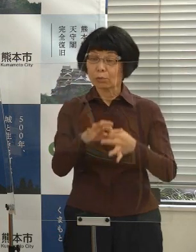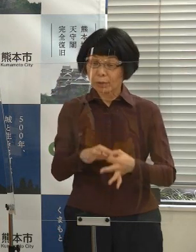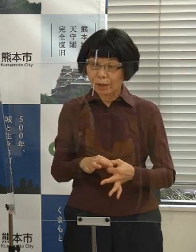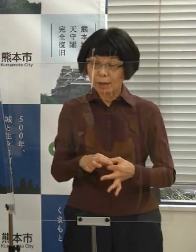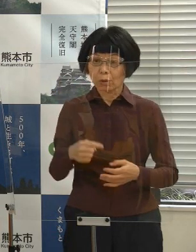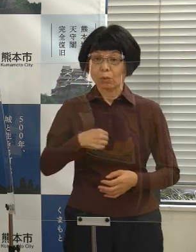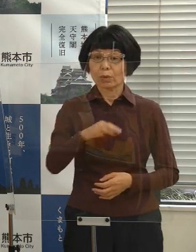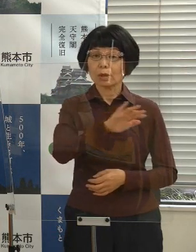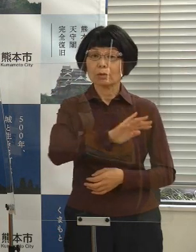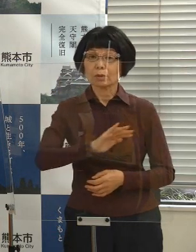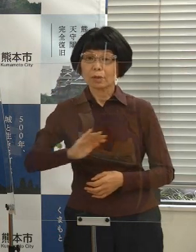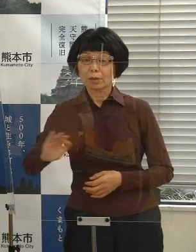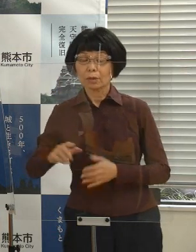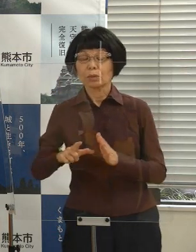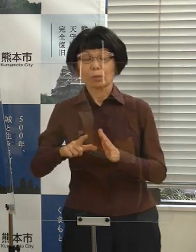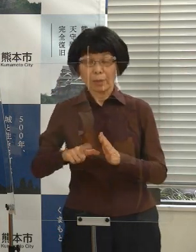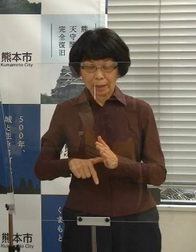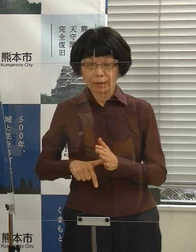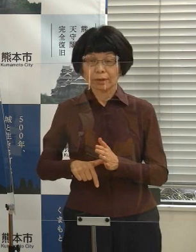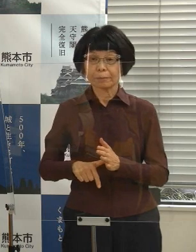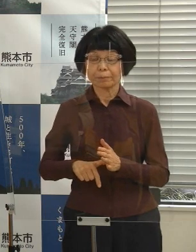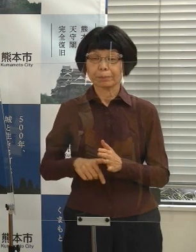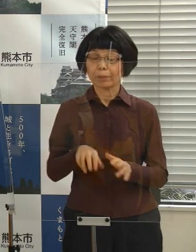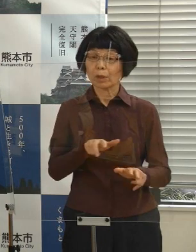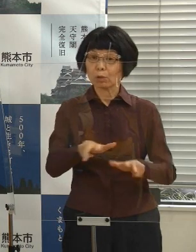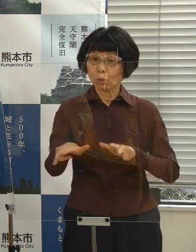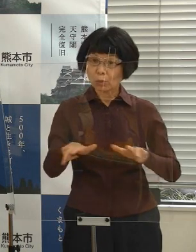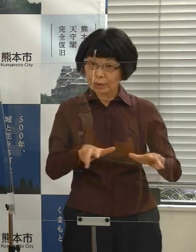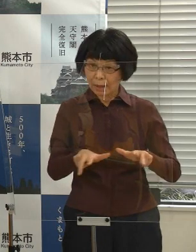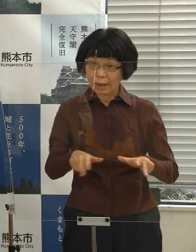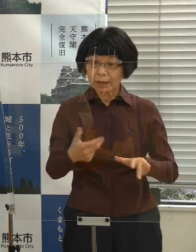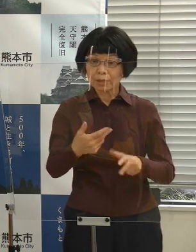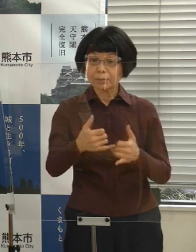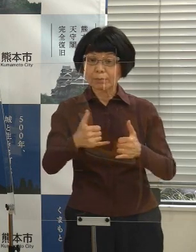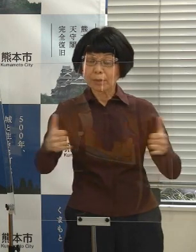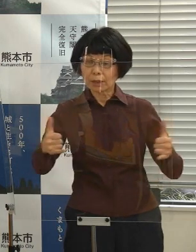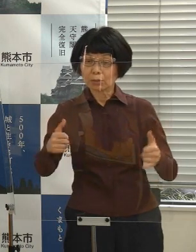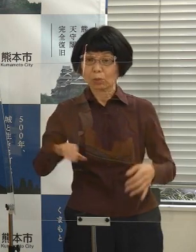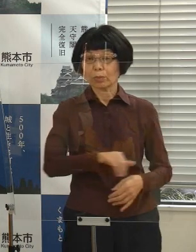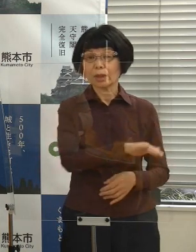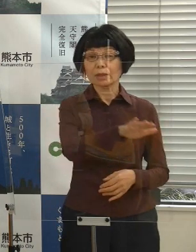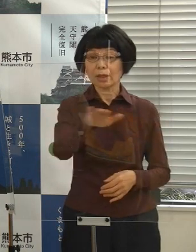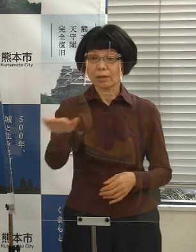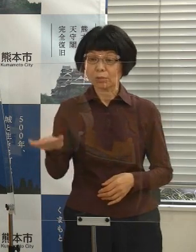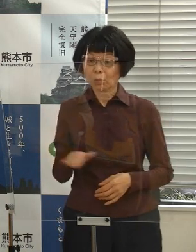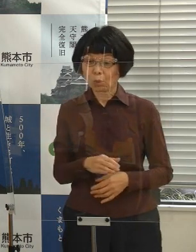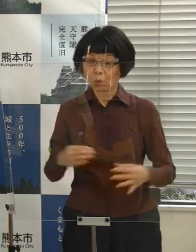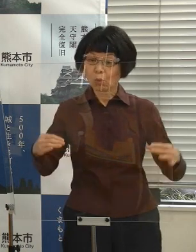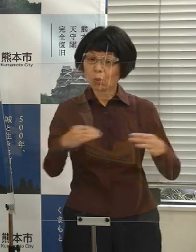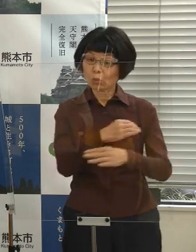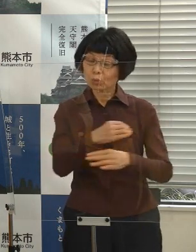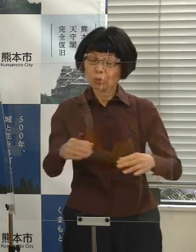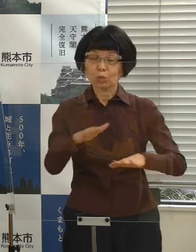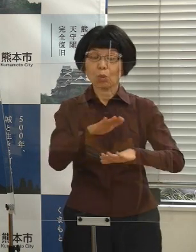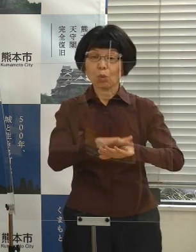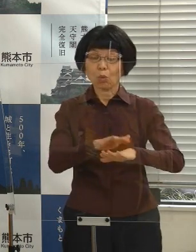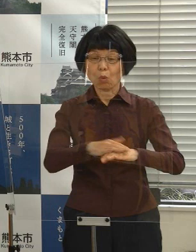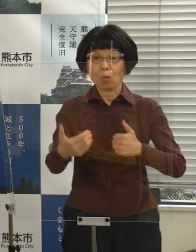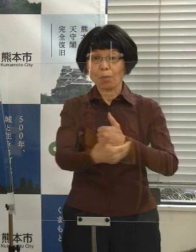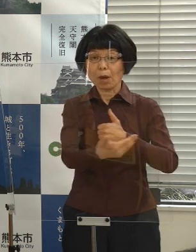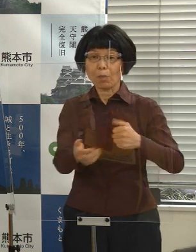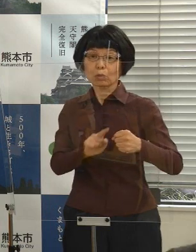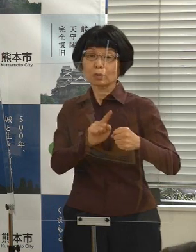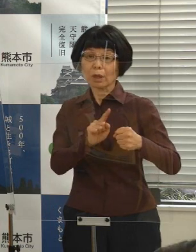々としても行政として、これは市民のための非常に市民の足を守るという意味では非常に重要なこと